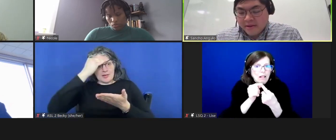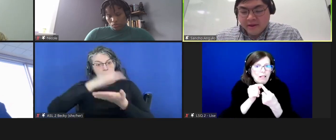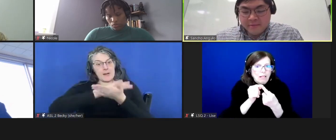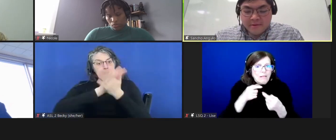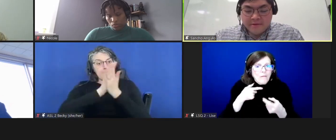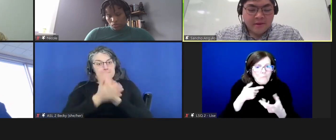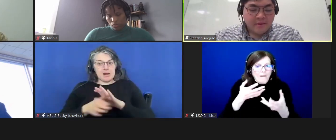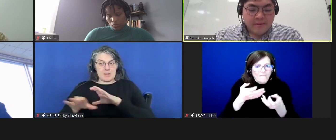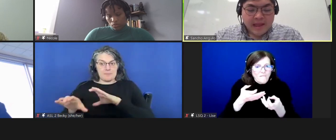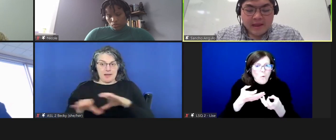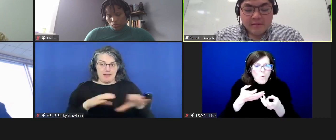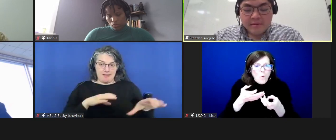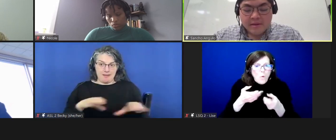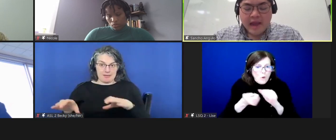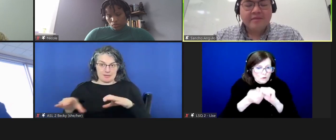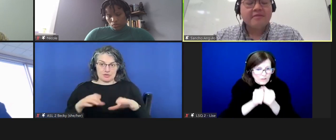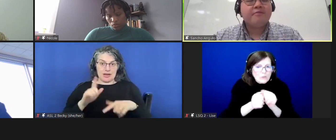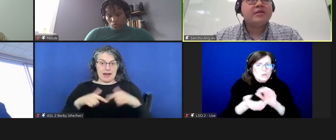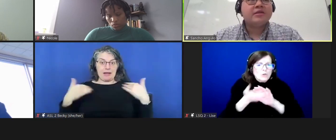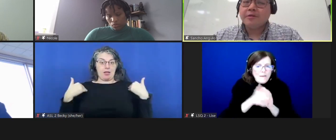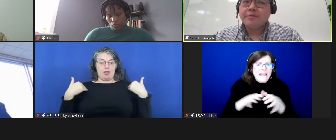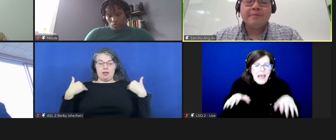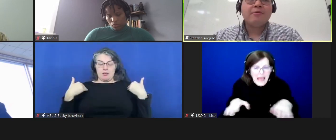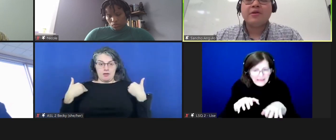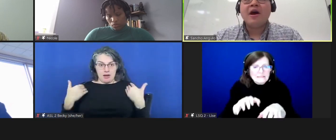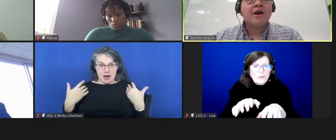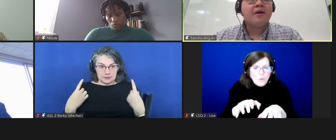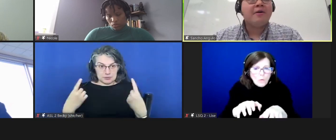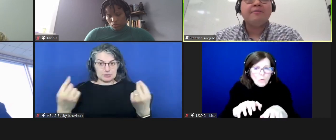en action. Et parmi les